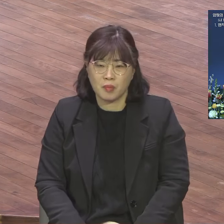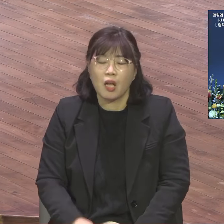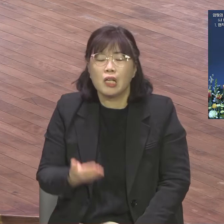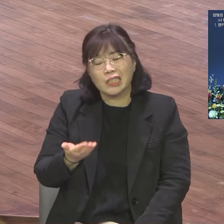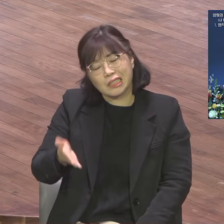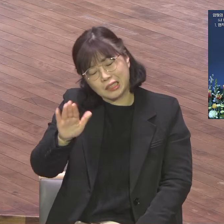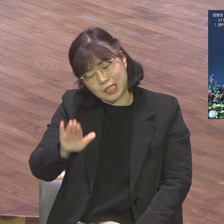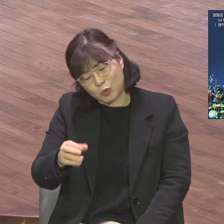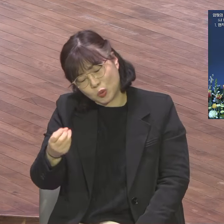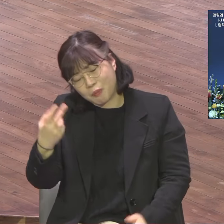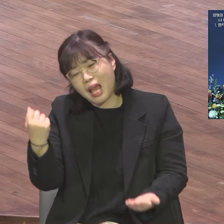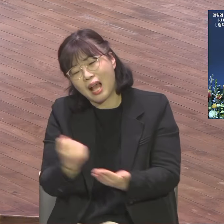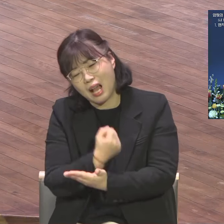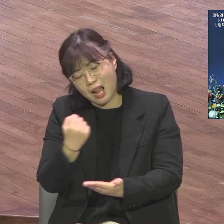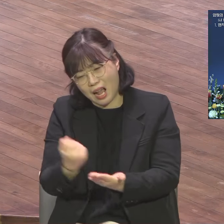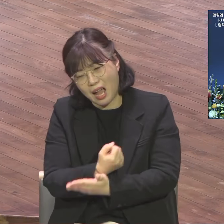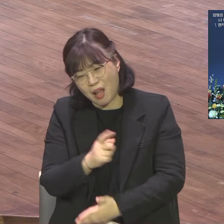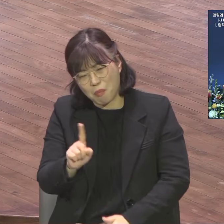지각력이 없어서